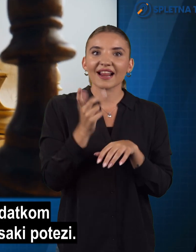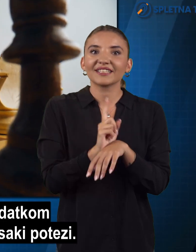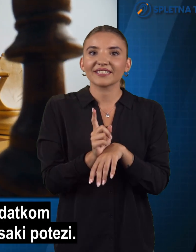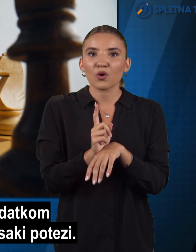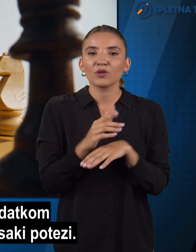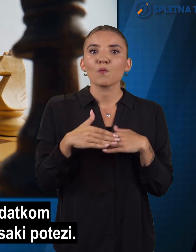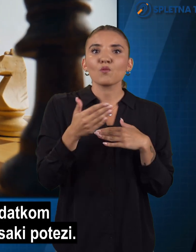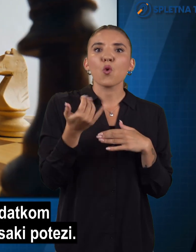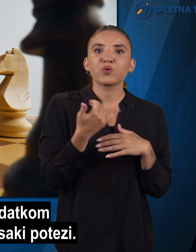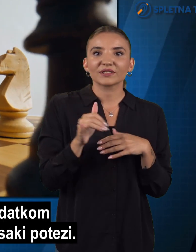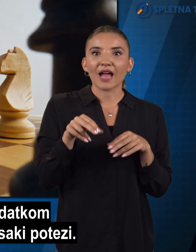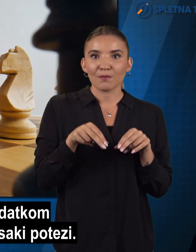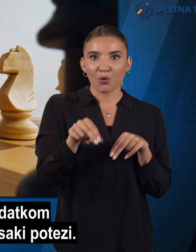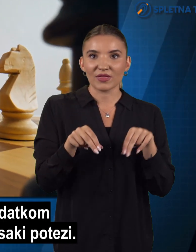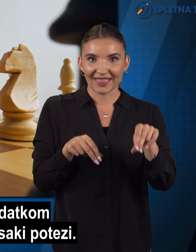vsaki potezi.